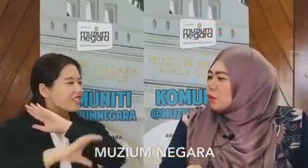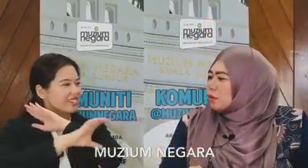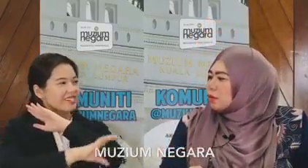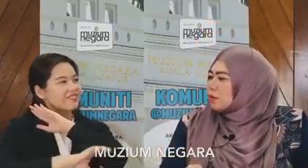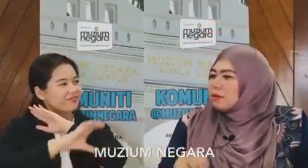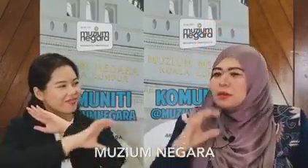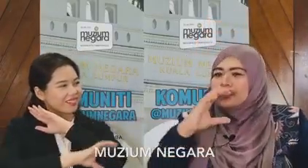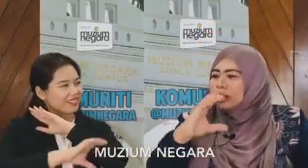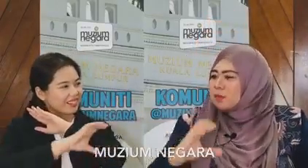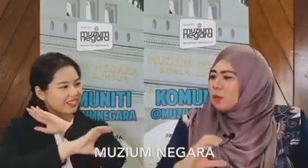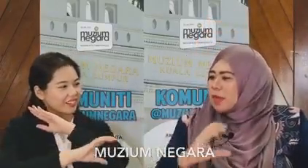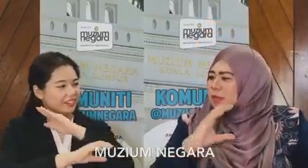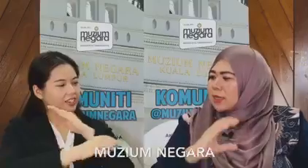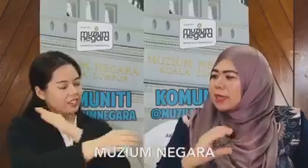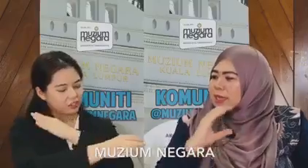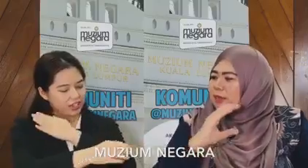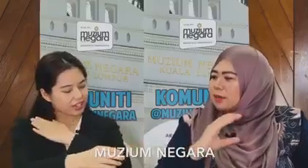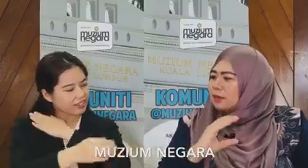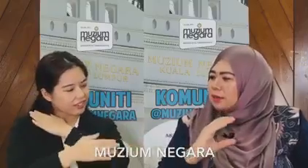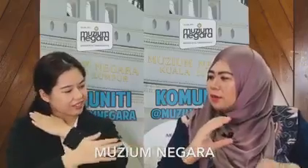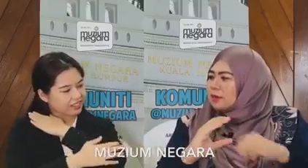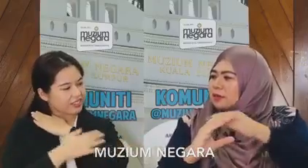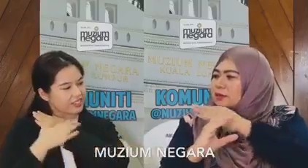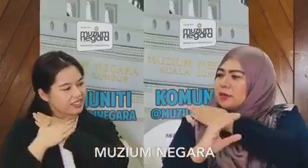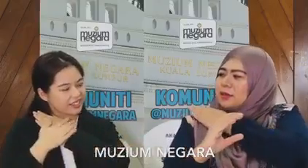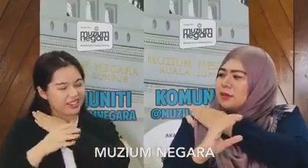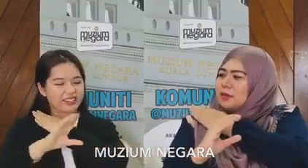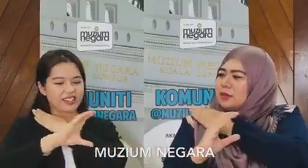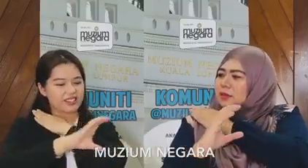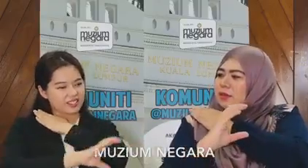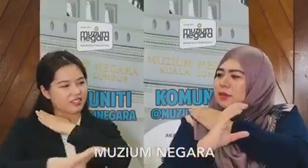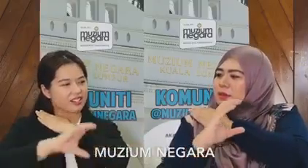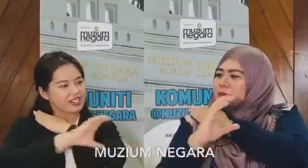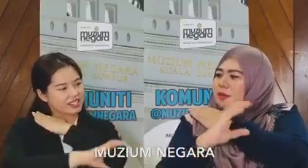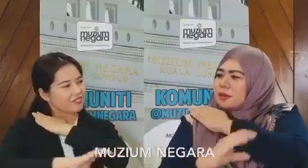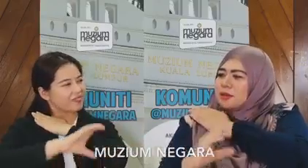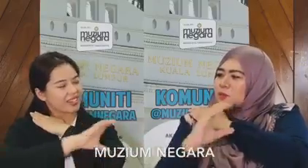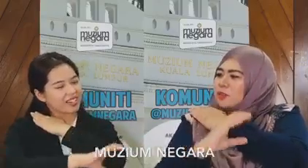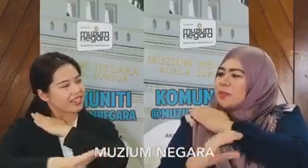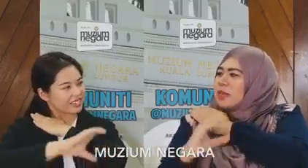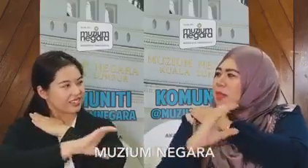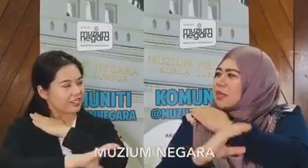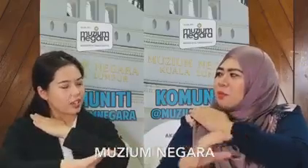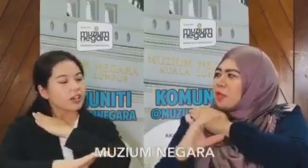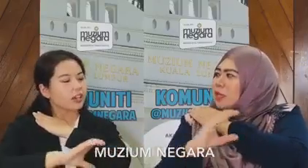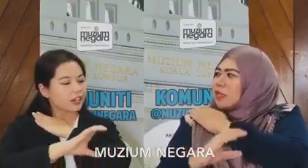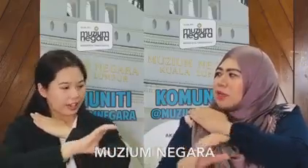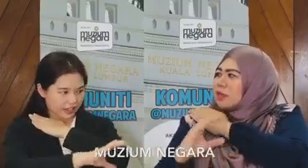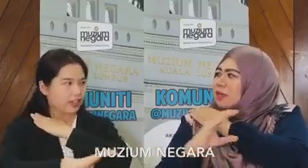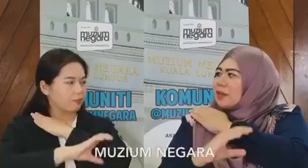Oh. Ke bawah tangan-tangan. Satu tangan macam ni, sengit. Yes, satu tangan C. Pusing country. Mana-mana pun boleh? Ya,